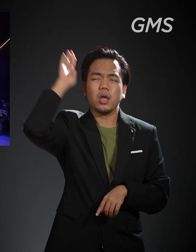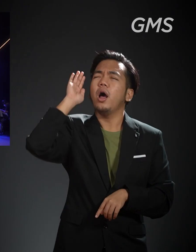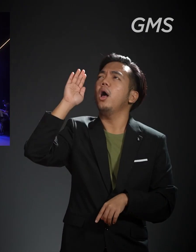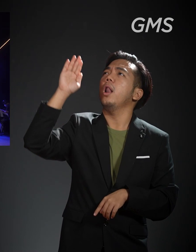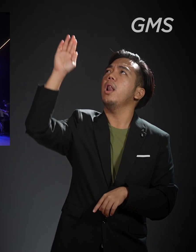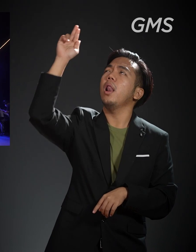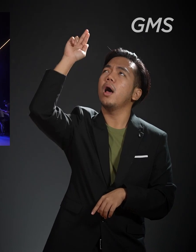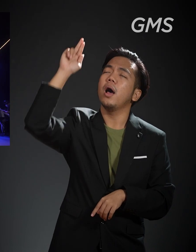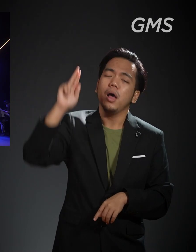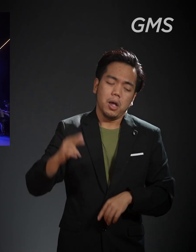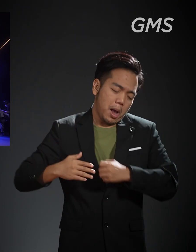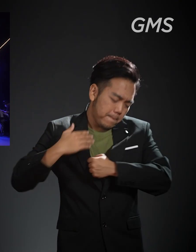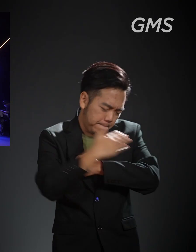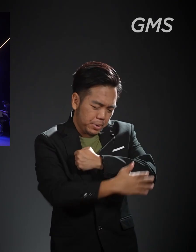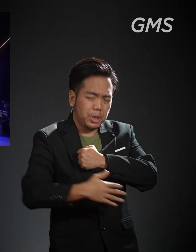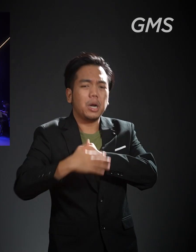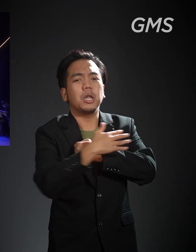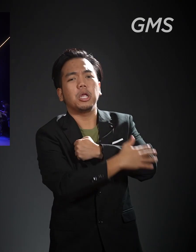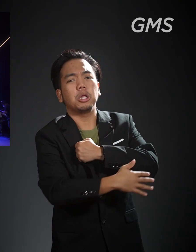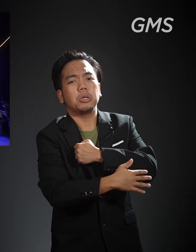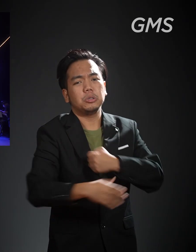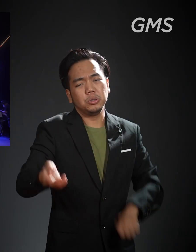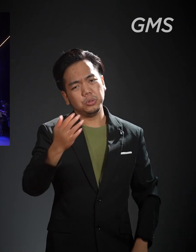Yesus Allah